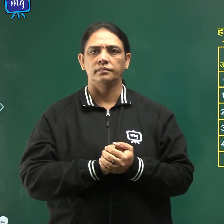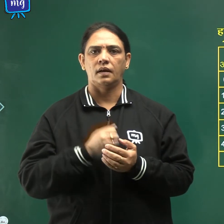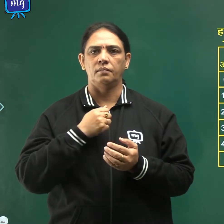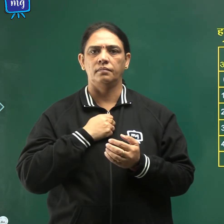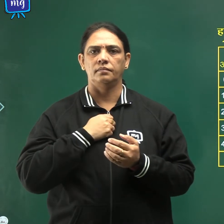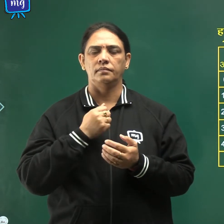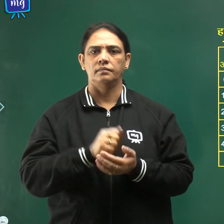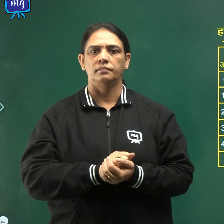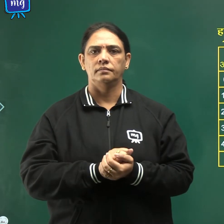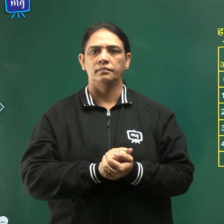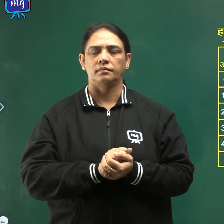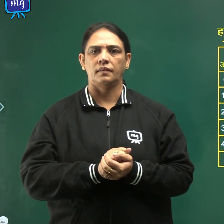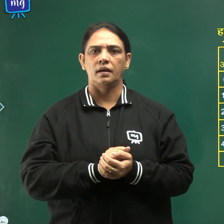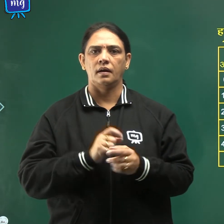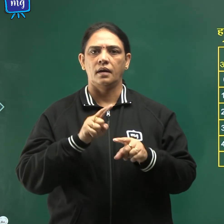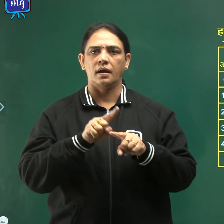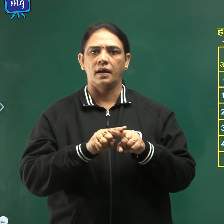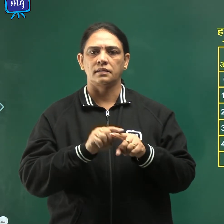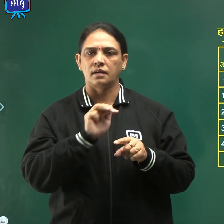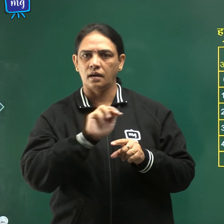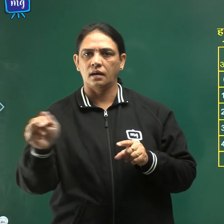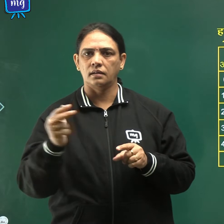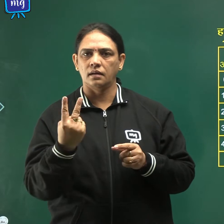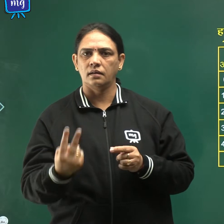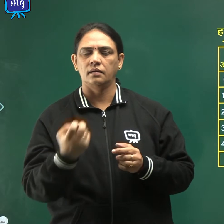हम मध्यमान